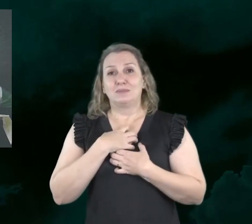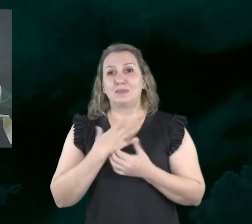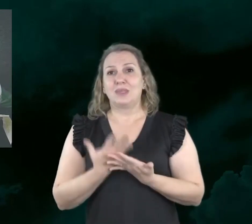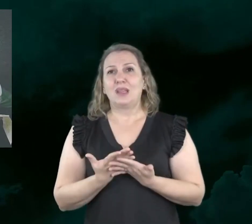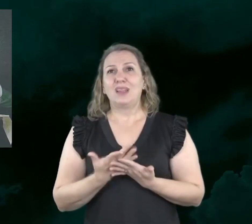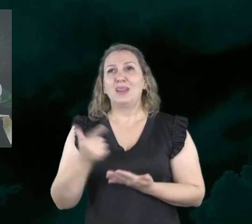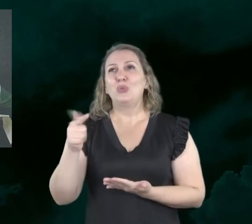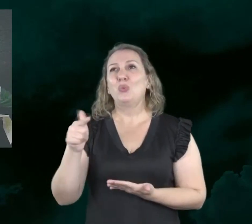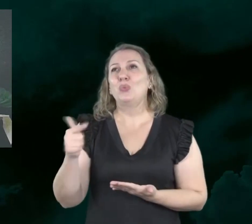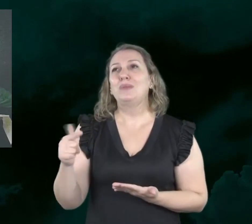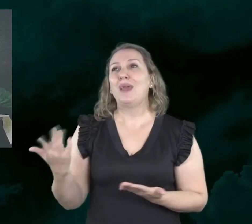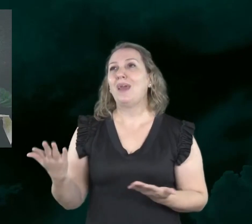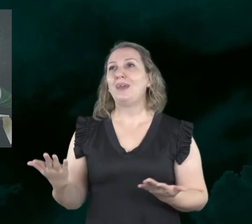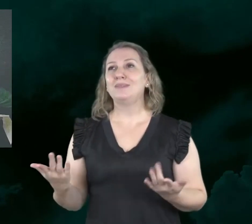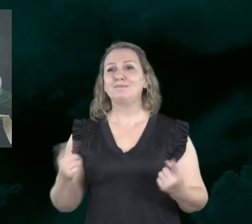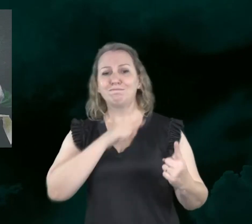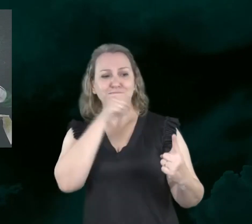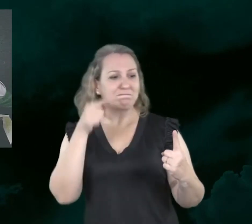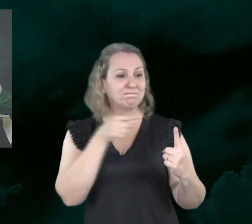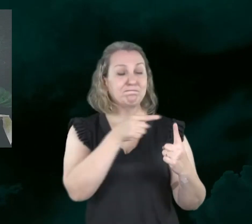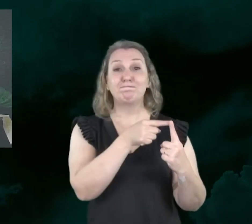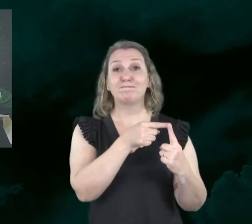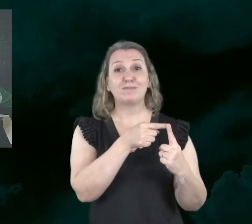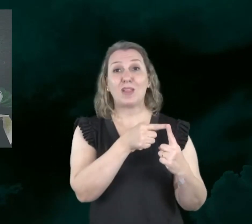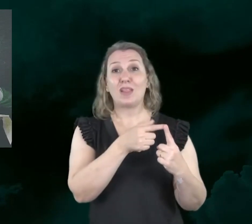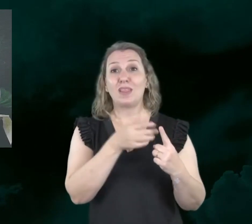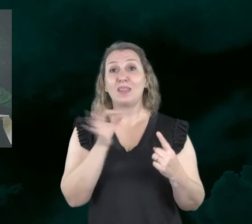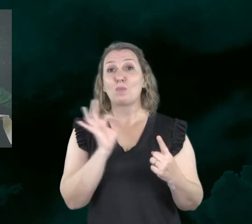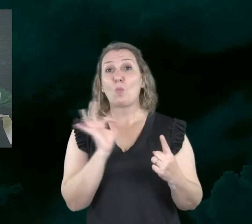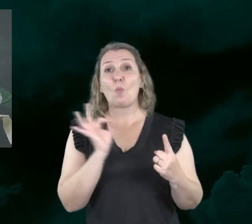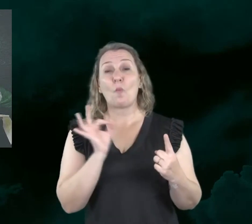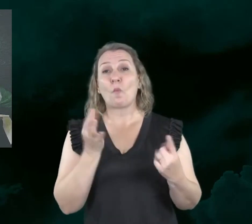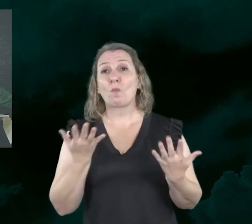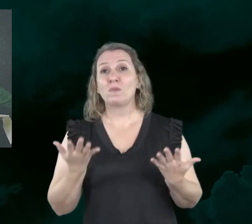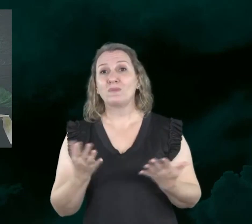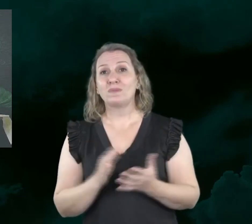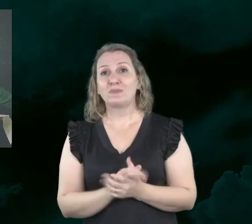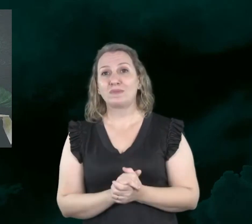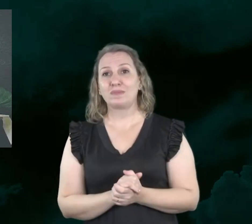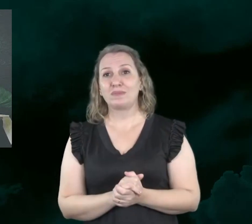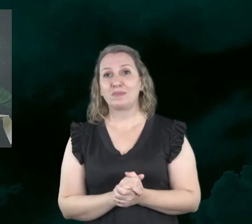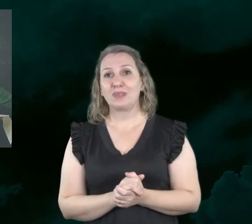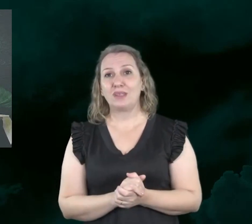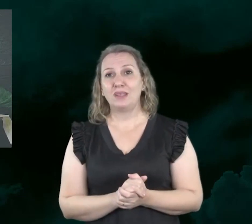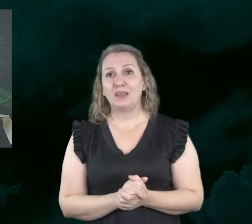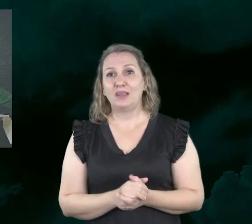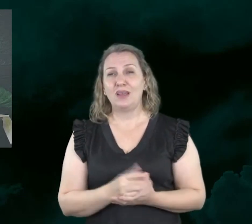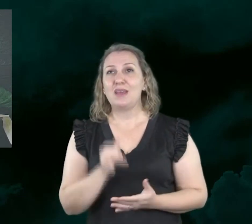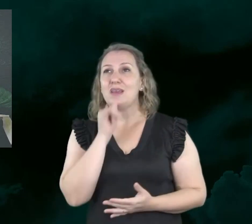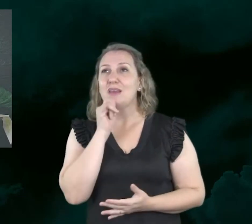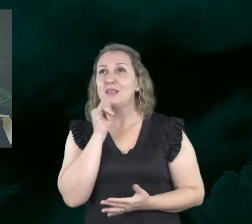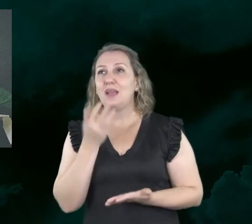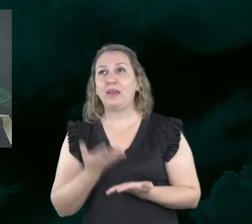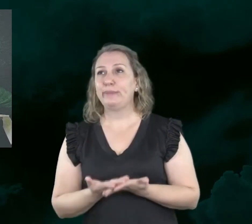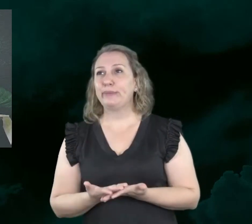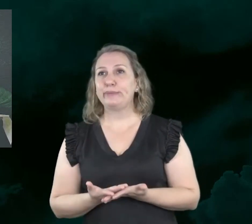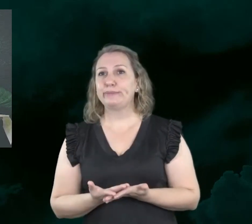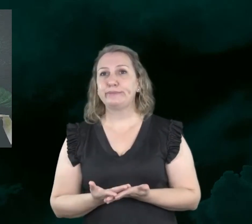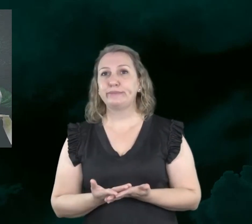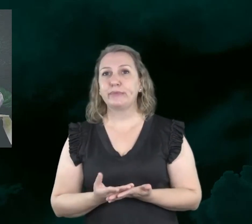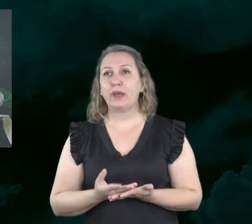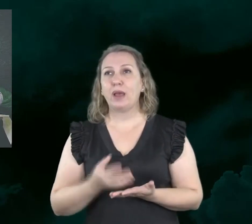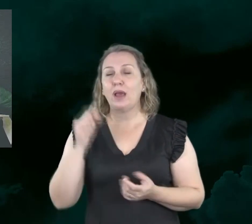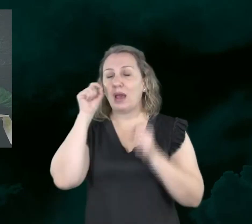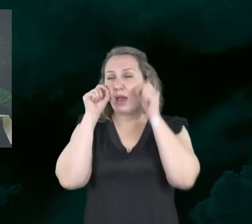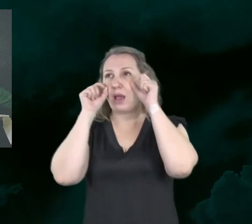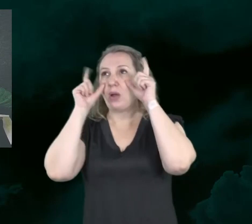Quando o seu trabalho ocupava ele todo dia, levanta às 4 da manhã, já corre atrás, faz a marmita, leva para o trabalho,